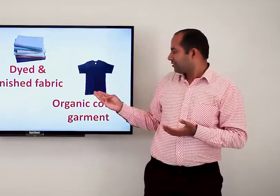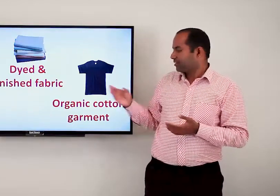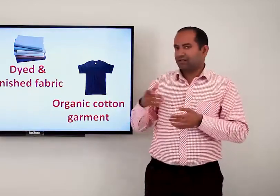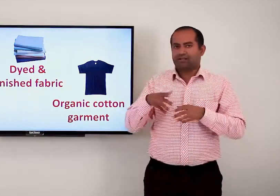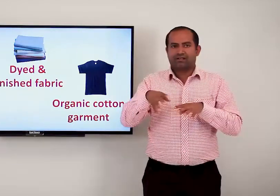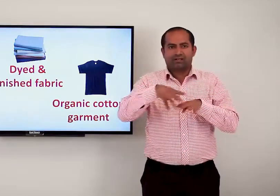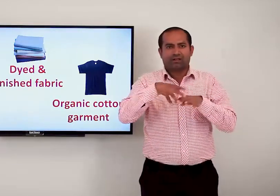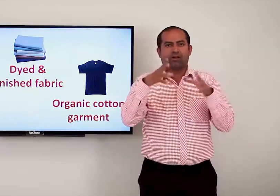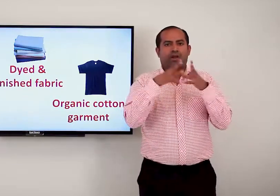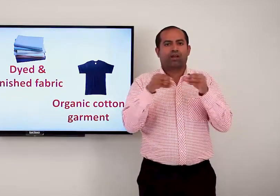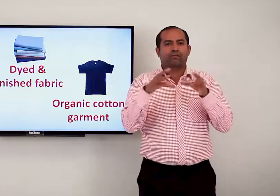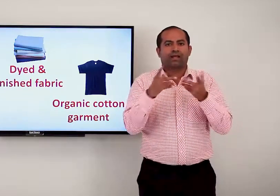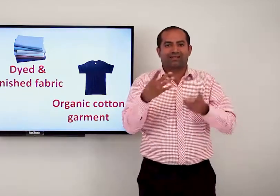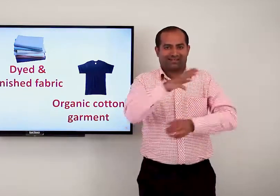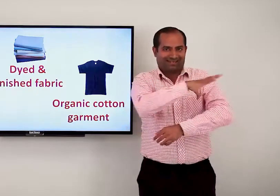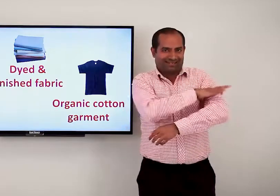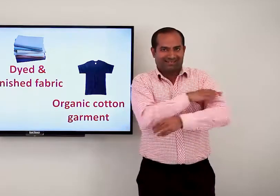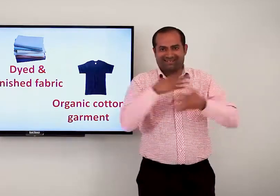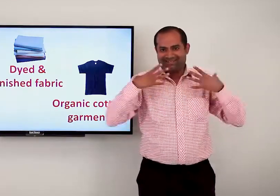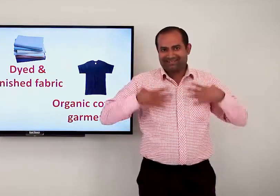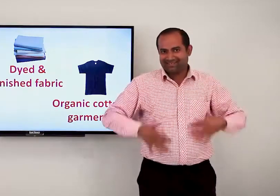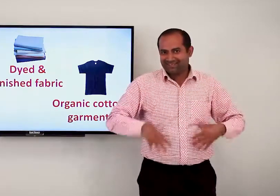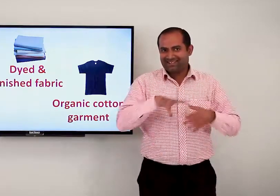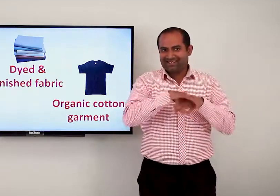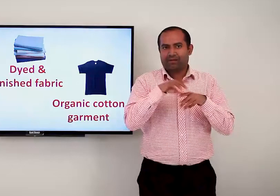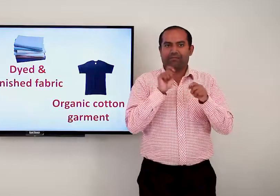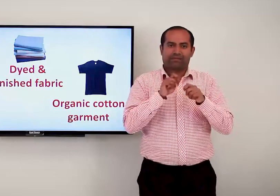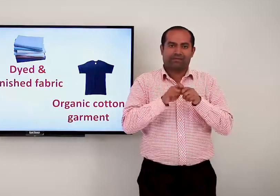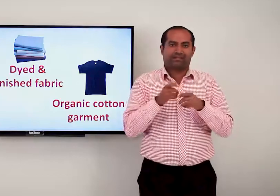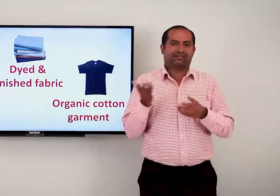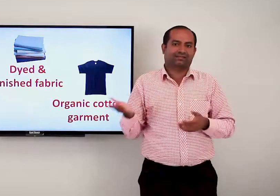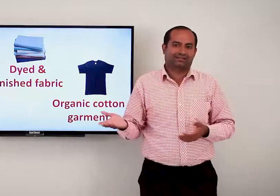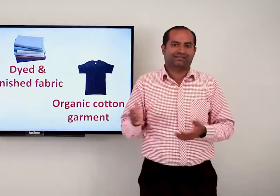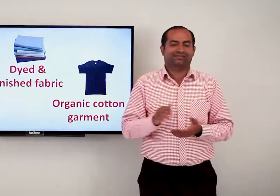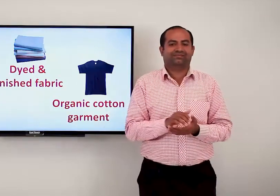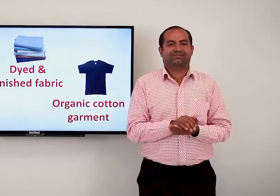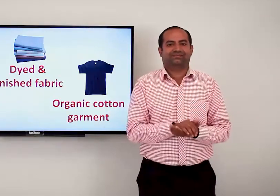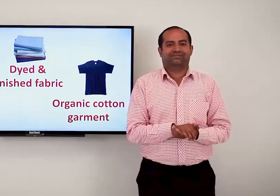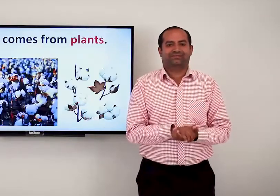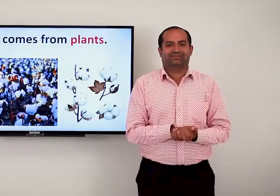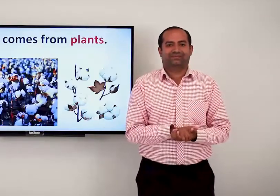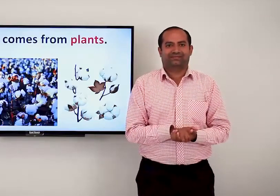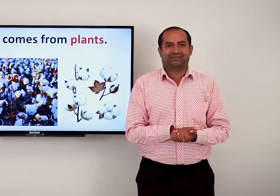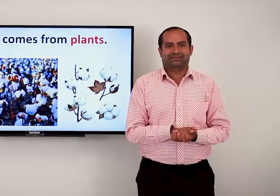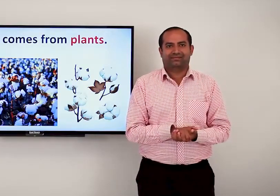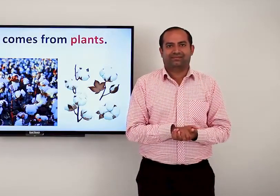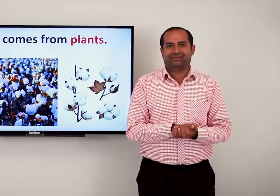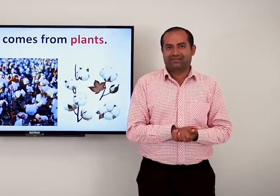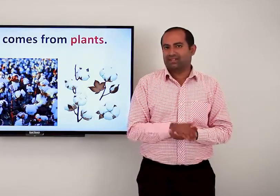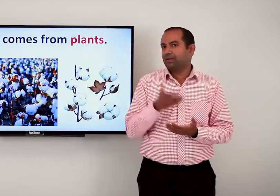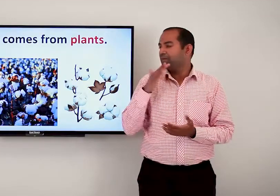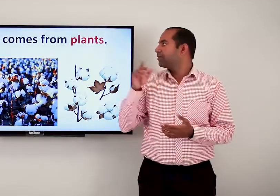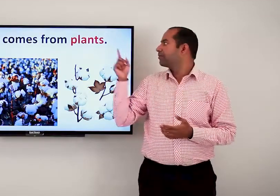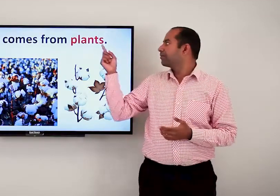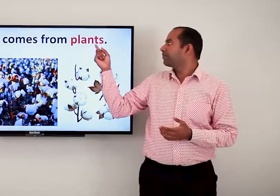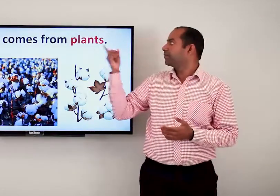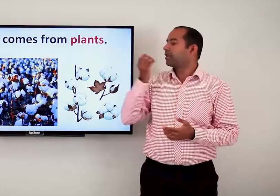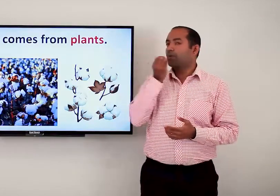پھر مختلف کپڑے جیسے کہ ٹی شرٹس وغیرہ تیار کی جاتی ہیں۔ روئی پودوں